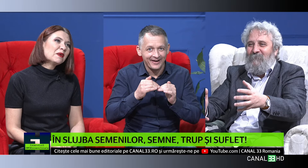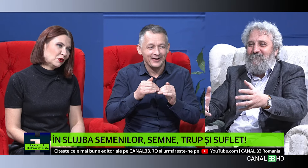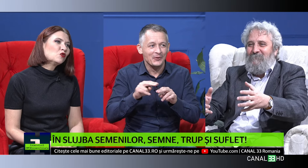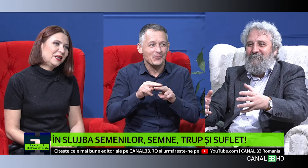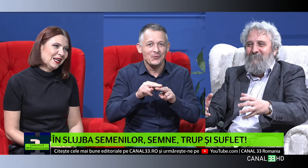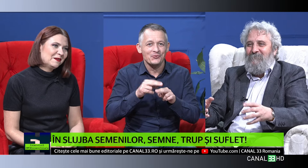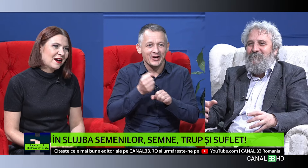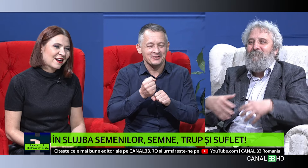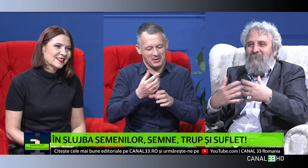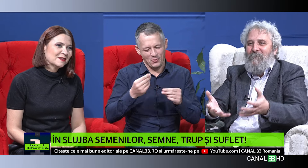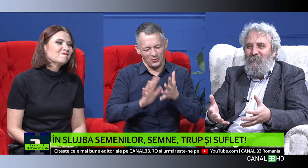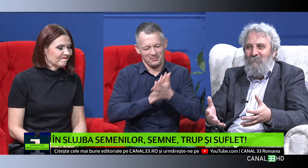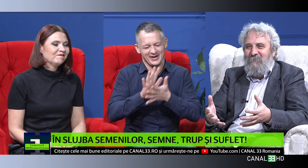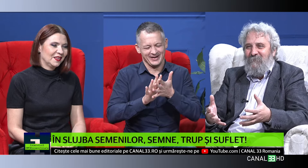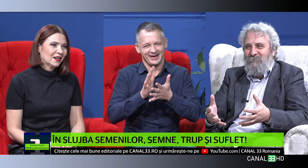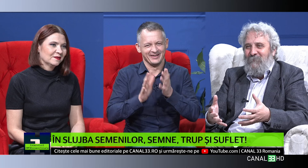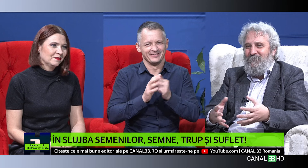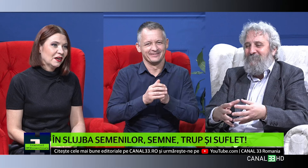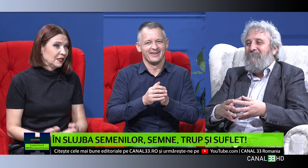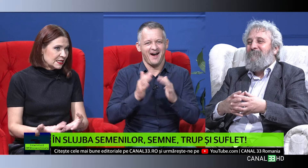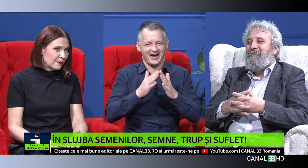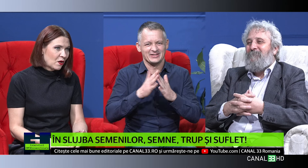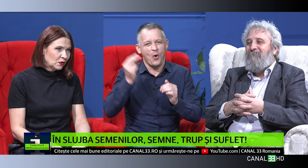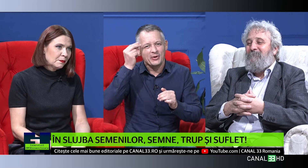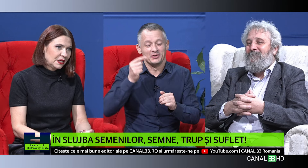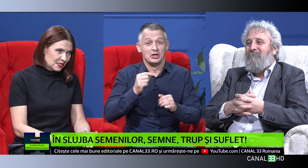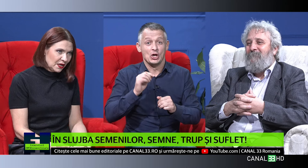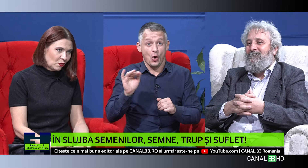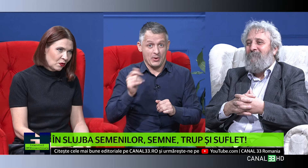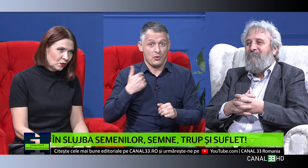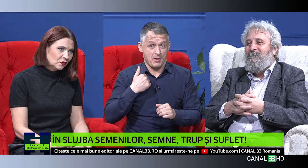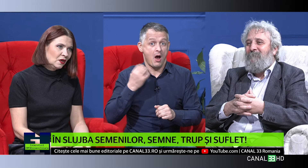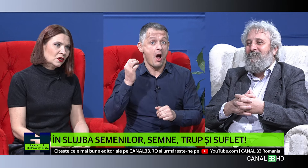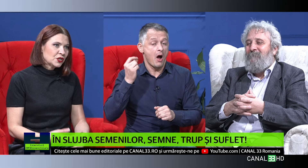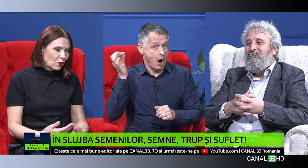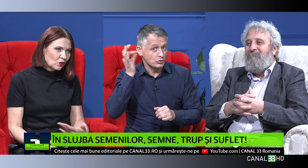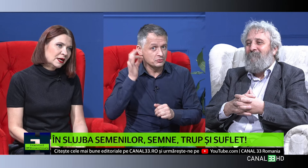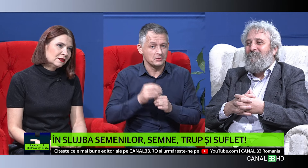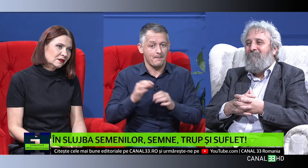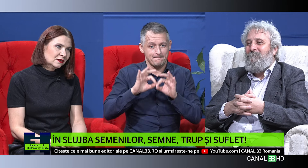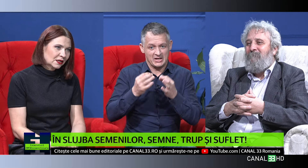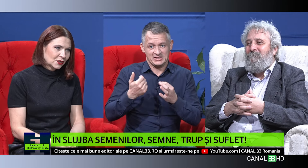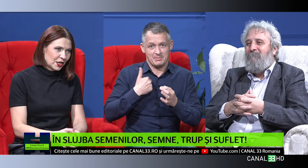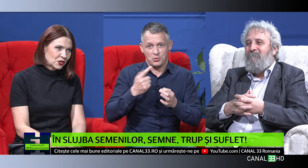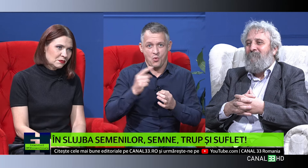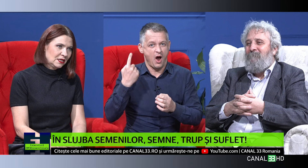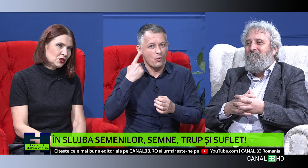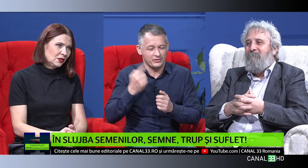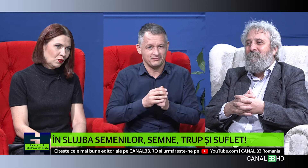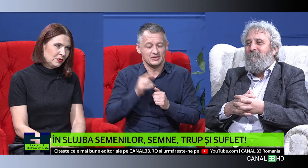E mai mult cu mâinile. E mai mult cu mâinile, da, deja, nu? Da, fetița mea aude, părinții mei nu aud și automat, cred că și aici îmi țin și de